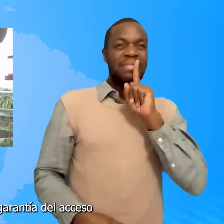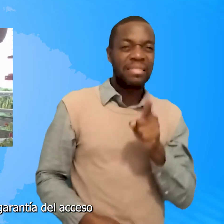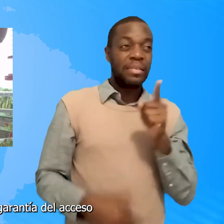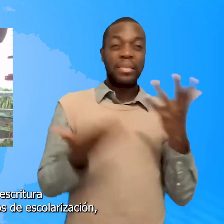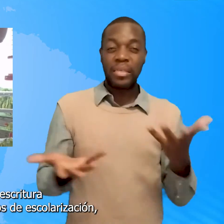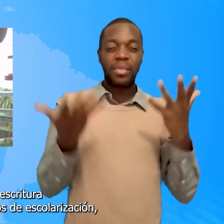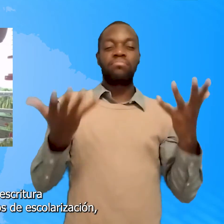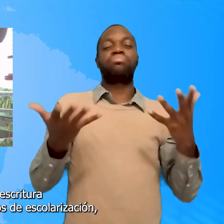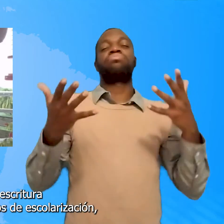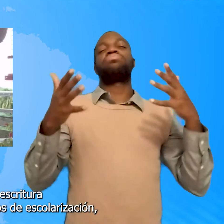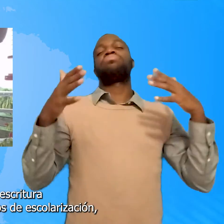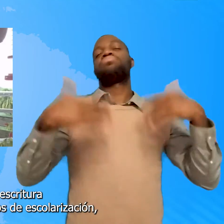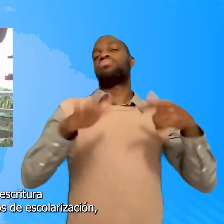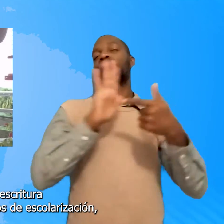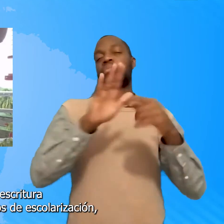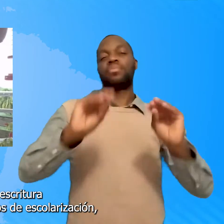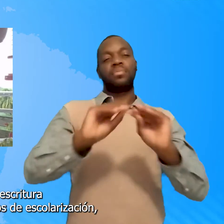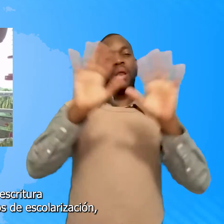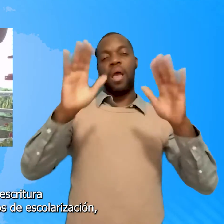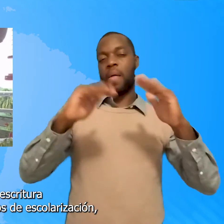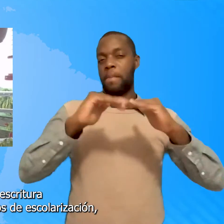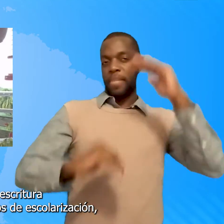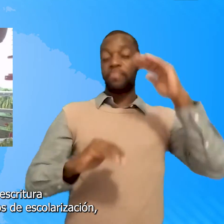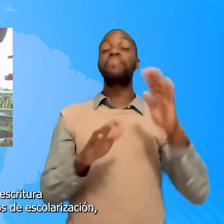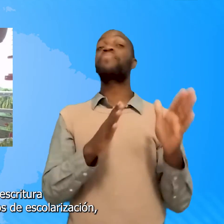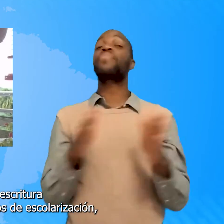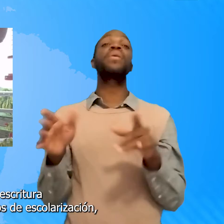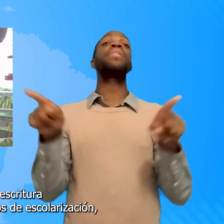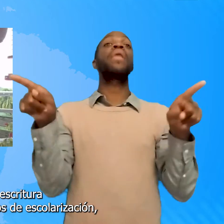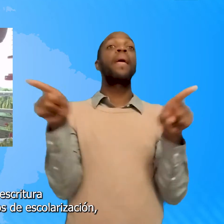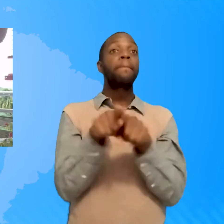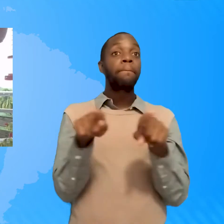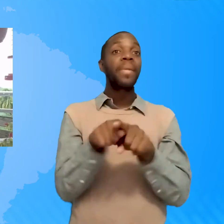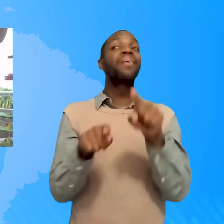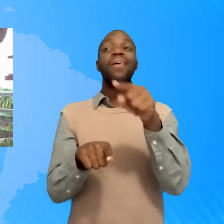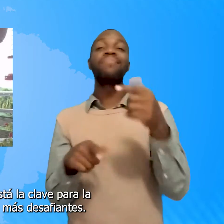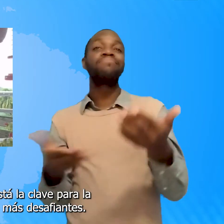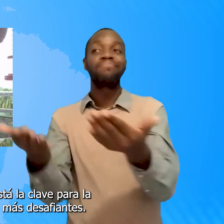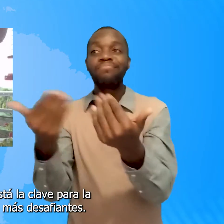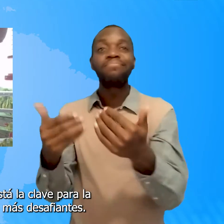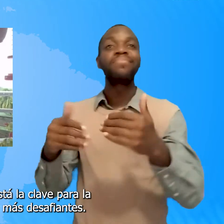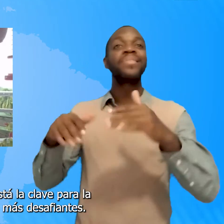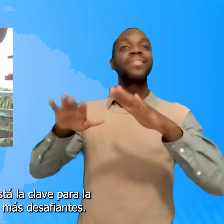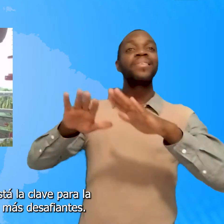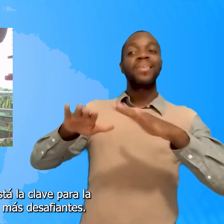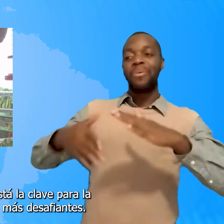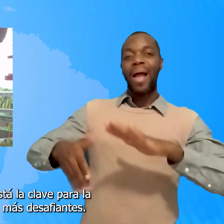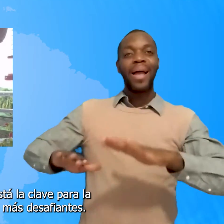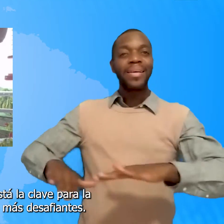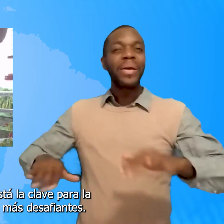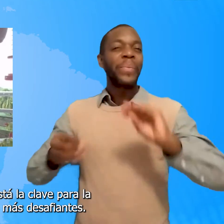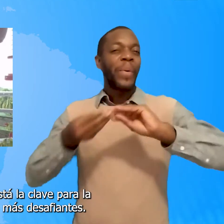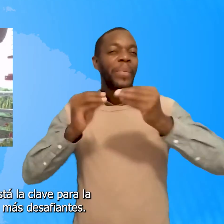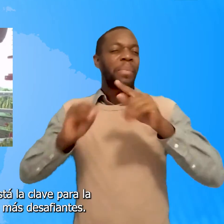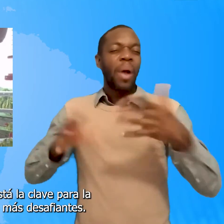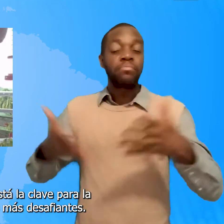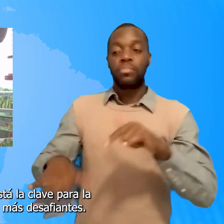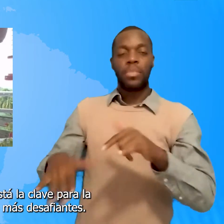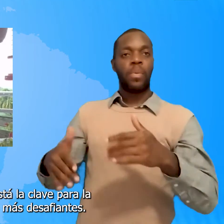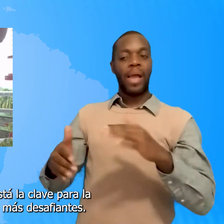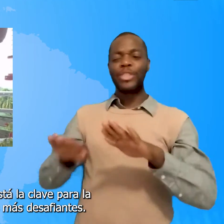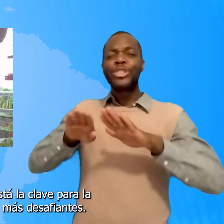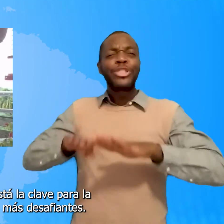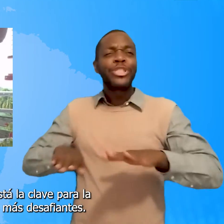del acceso a la lectoescritura en los primeros años de escolarización, que es donde está la clave para la